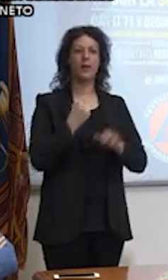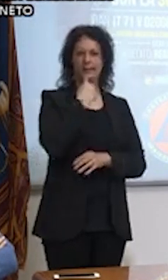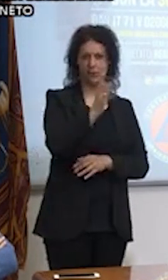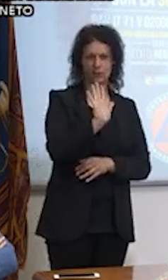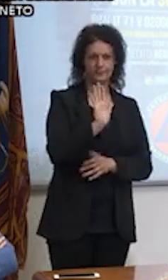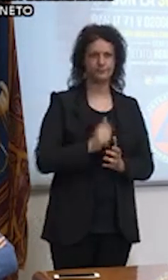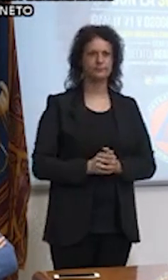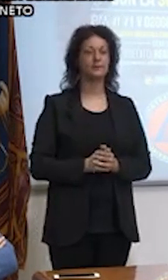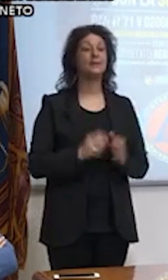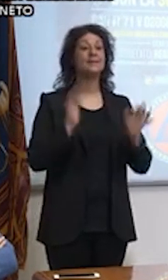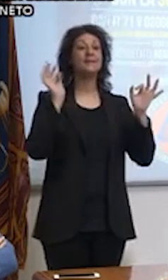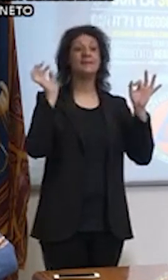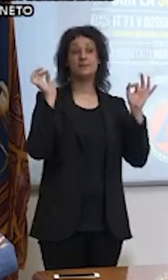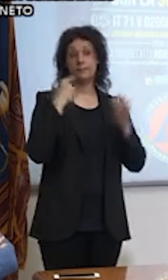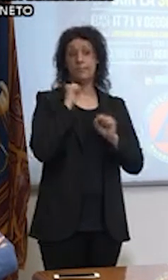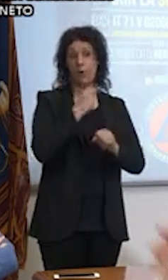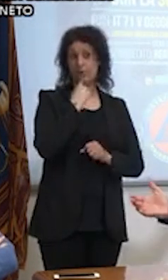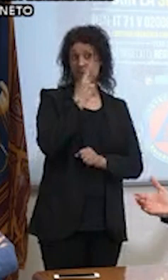vuol dire che è artificiale.